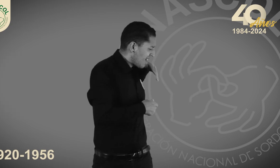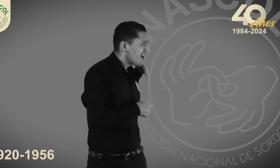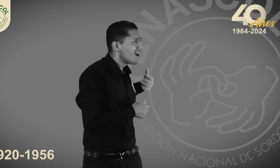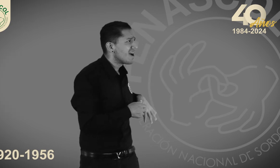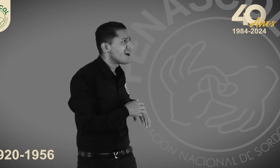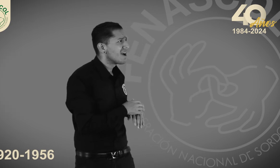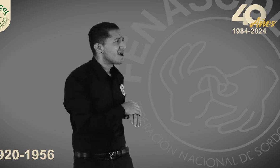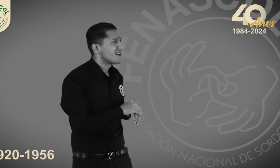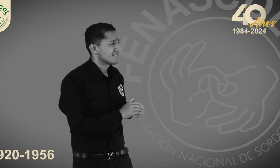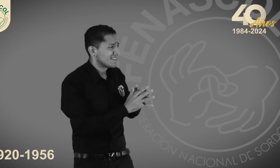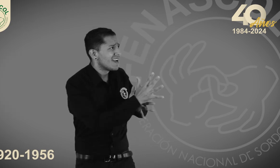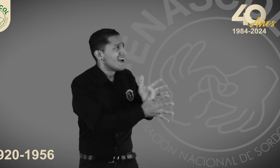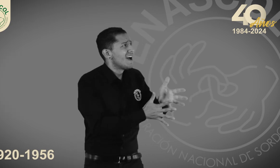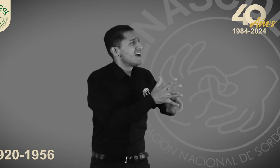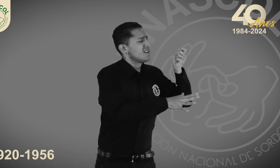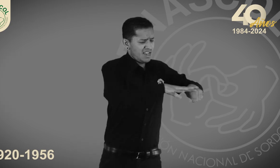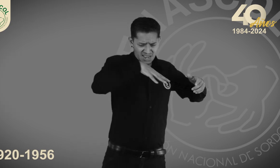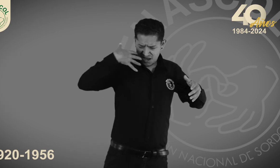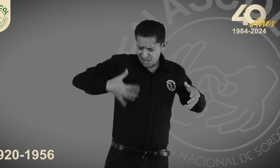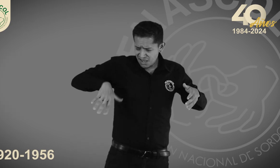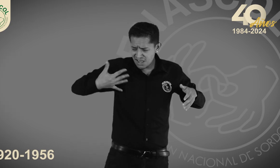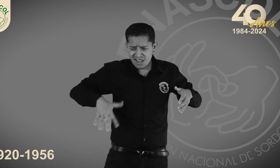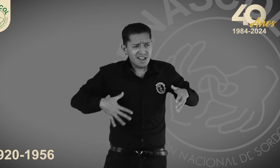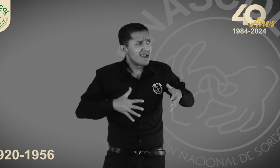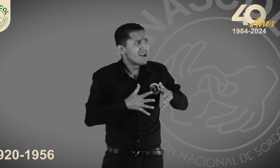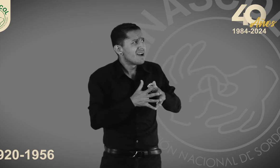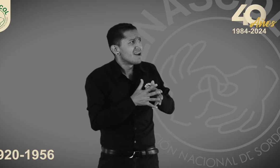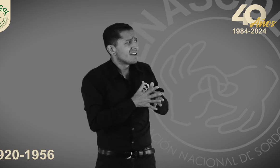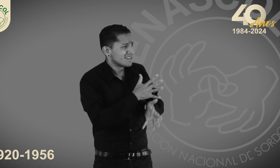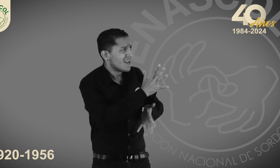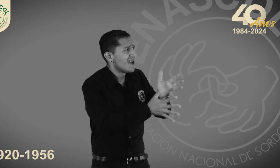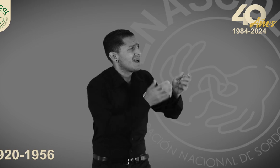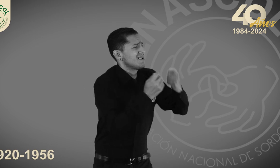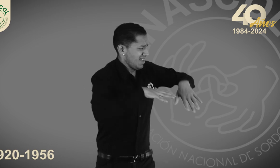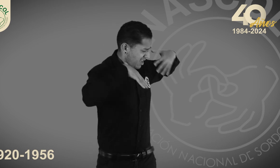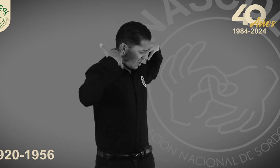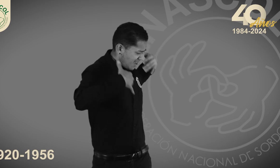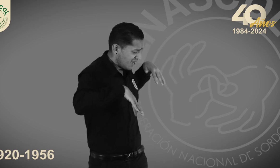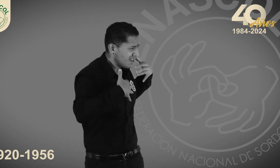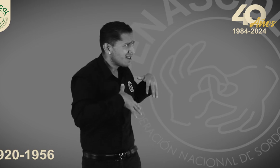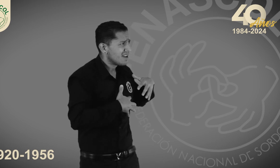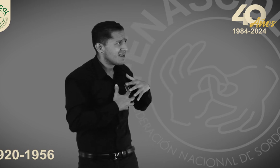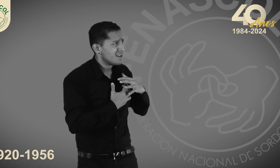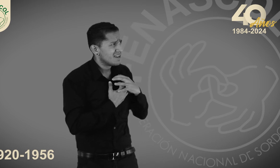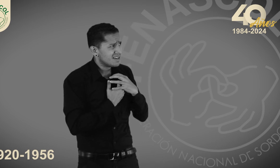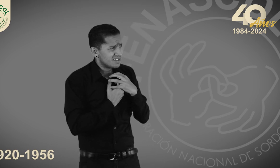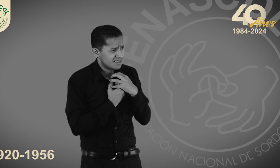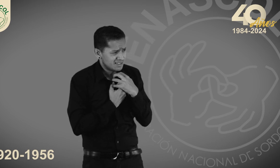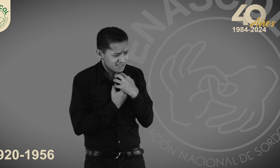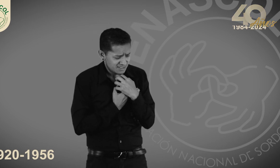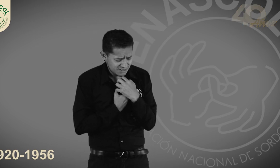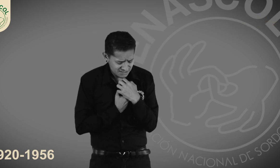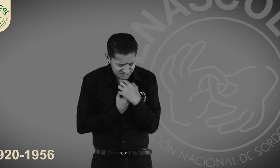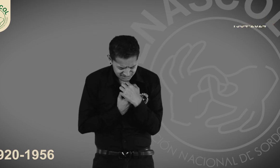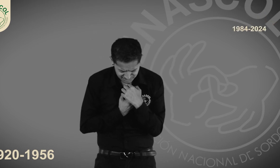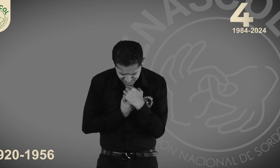mis manos. ¡Las callan! ¡No duele! Puedo hablar con mis manos. Puedo, porque las callan. ¡No